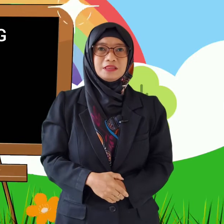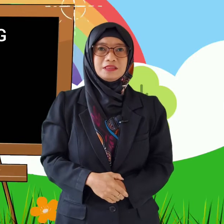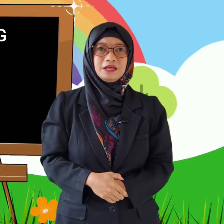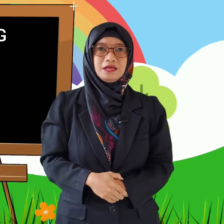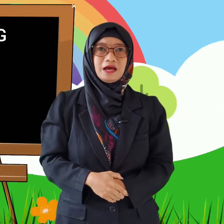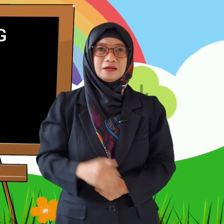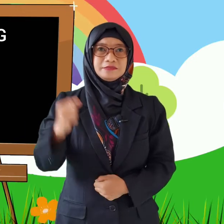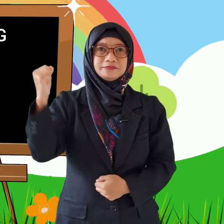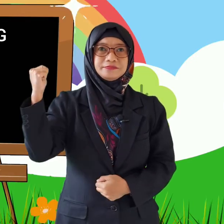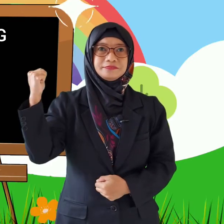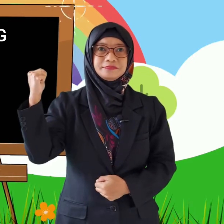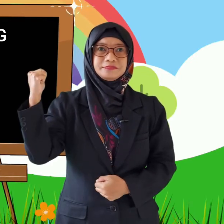Tiang.